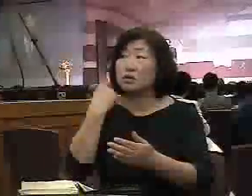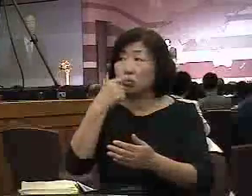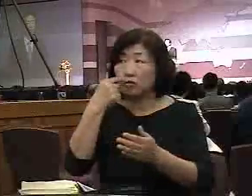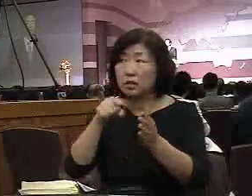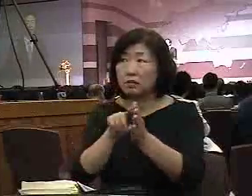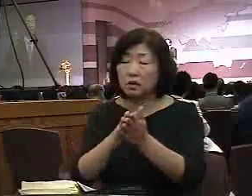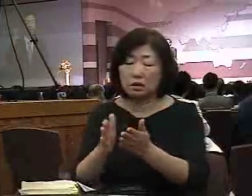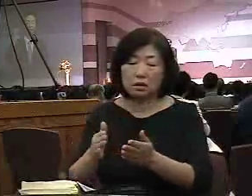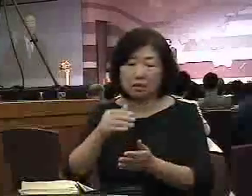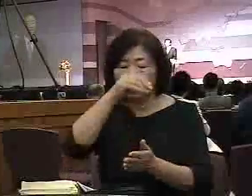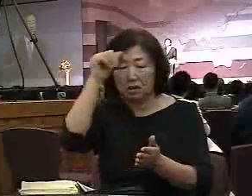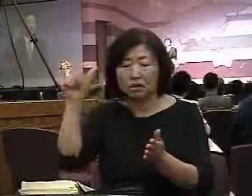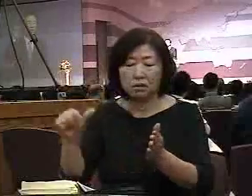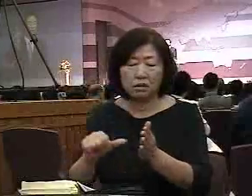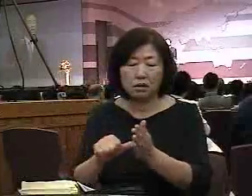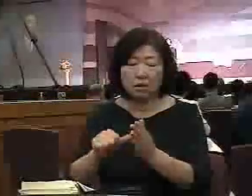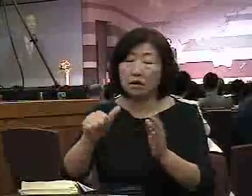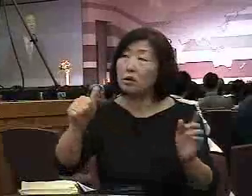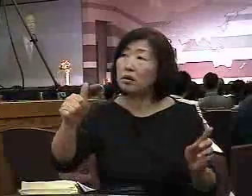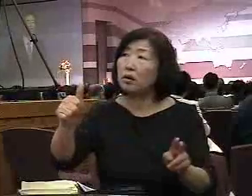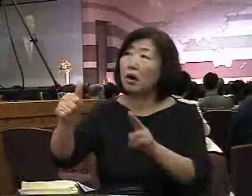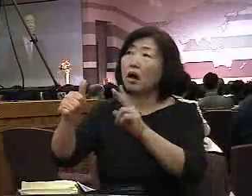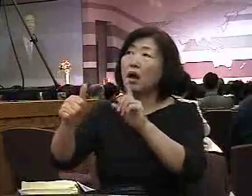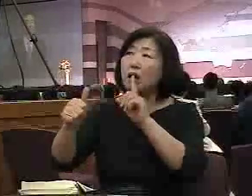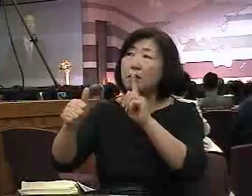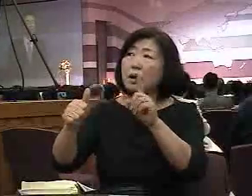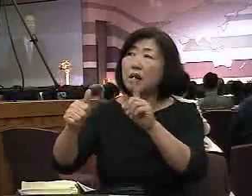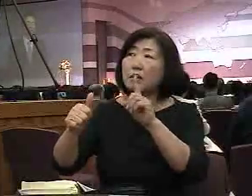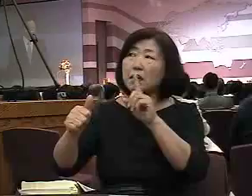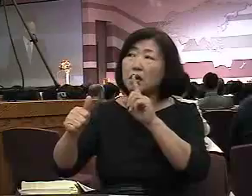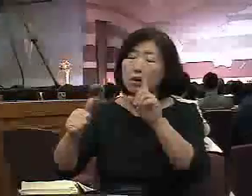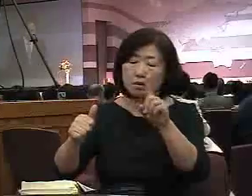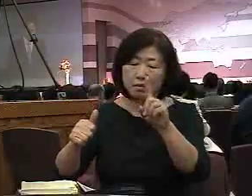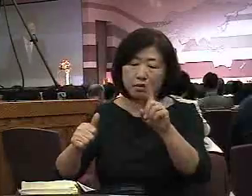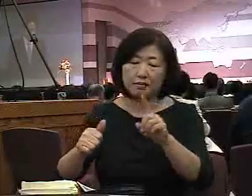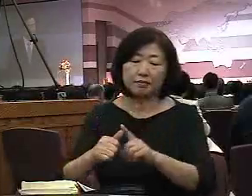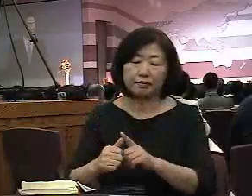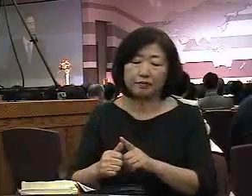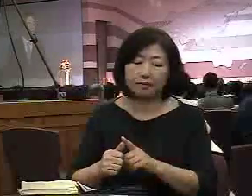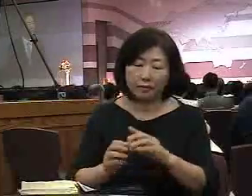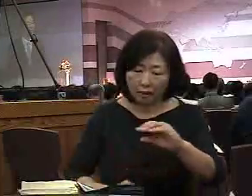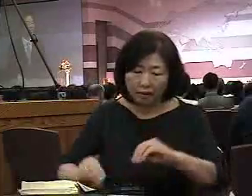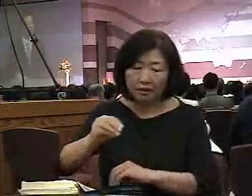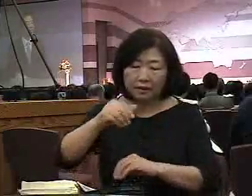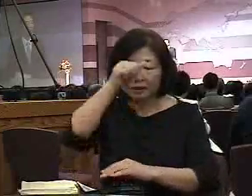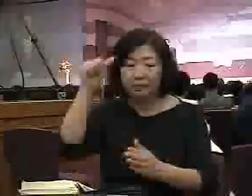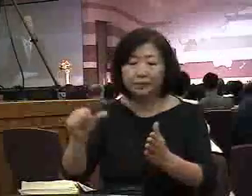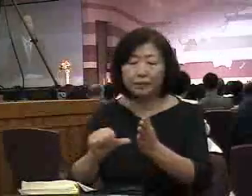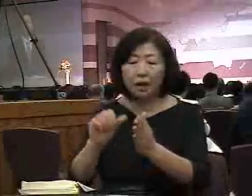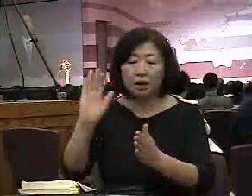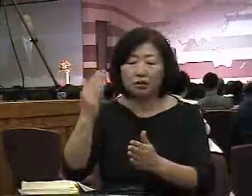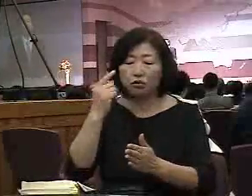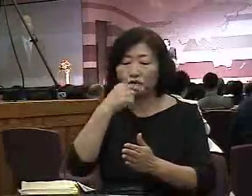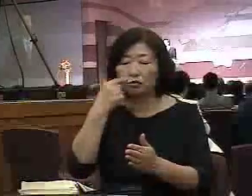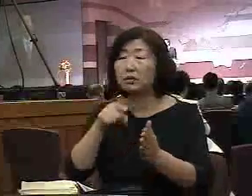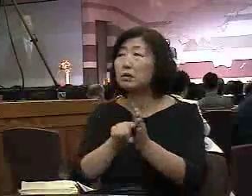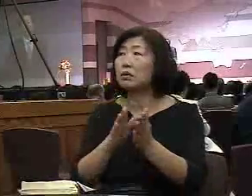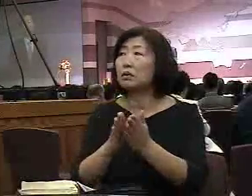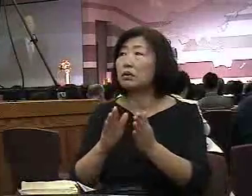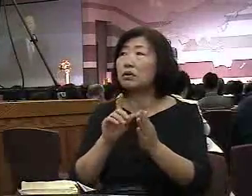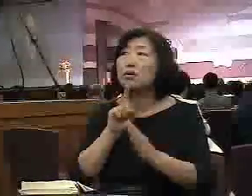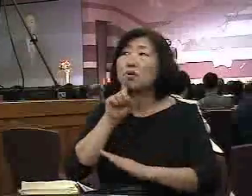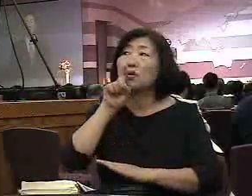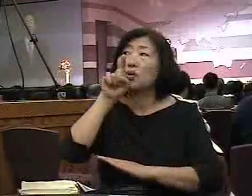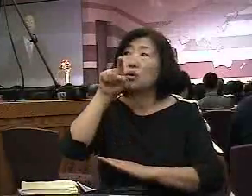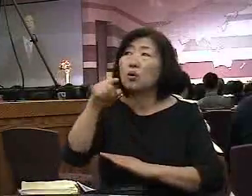믿습니다. 우리 인생을 향해서 한마디만 하시면 우리 인생은 역전의 인생이 될 줄로 믿습니다. 독수리 말 앞에도